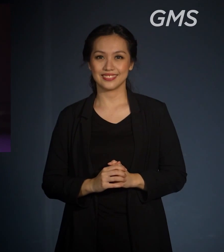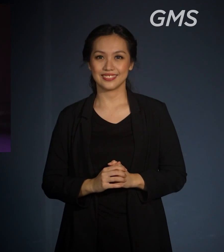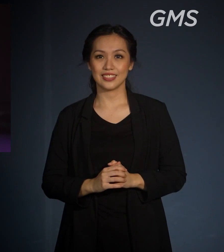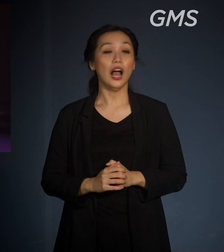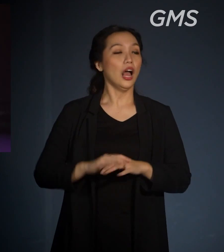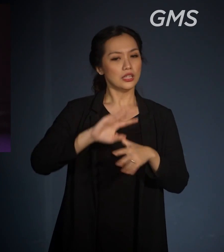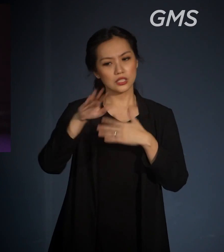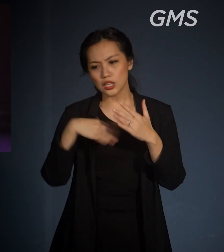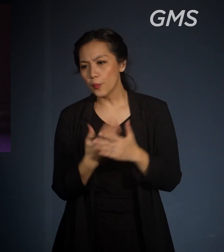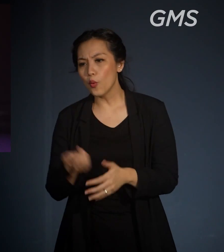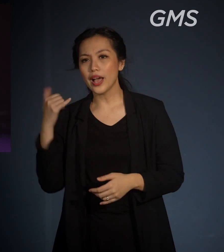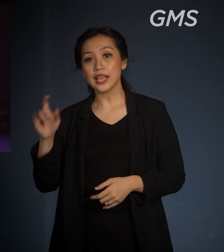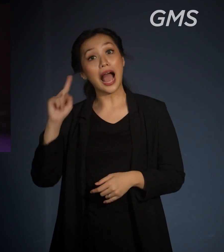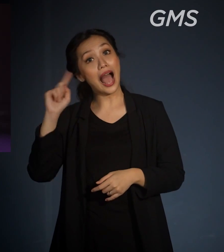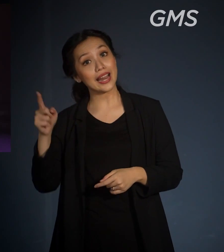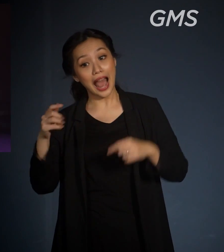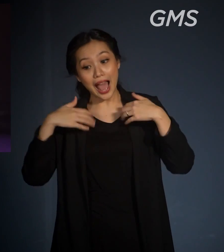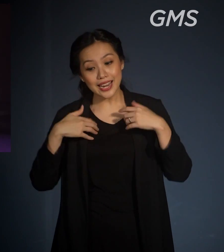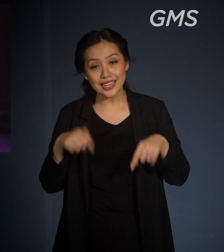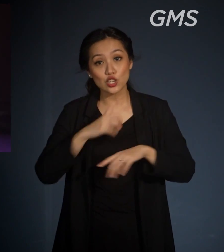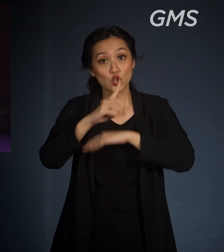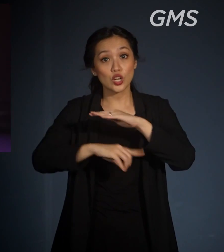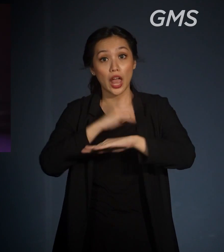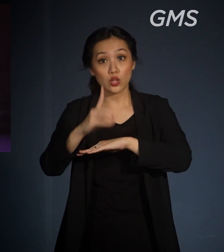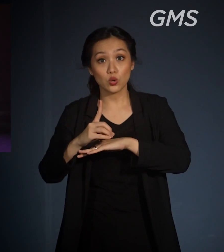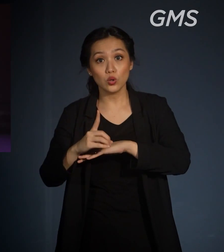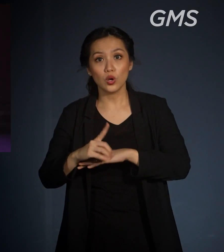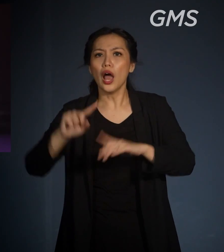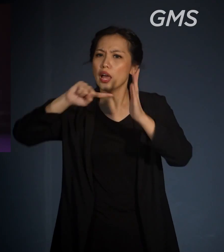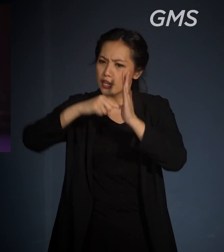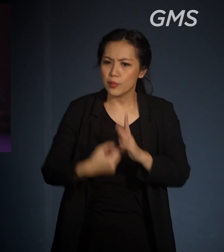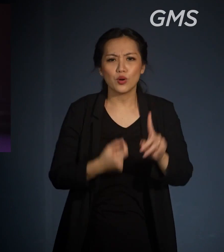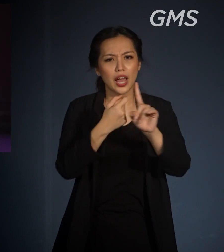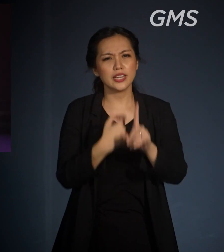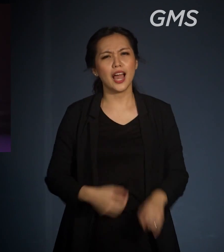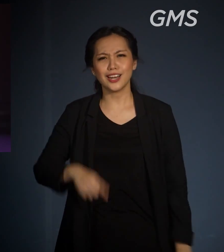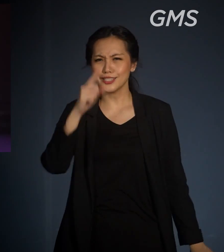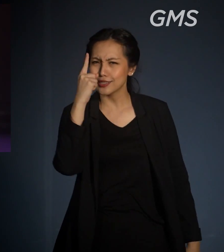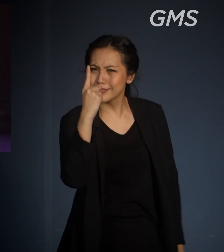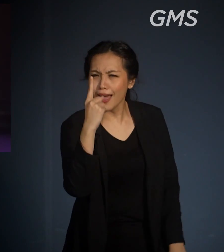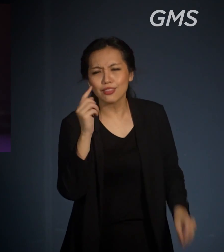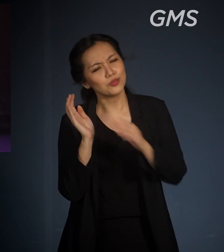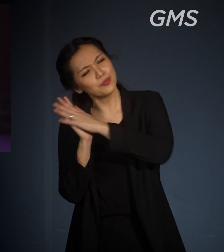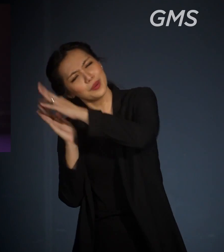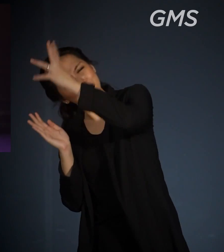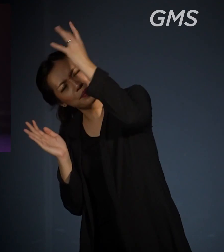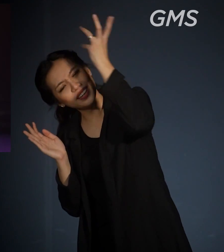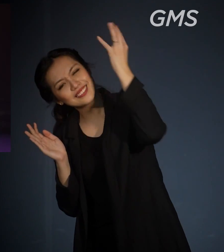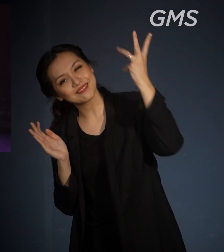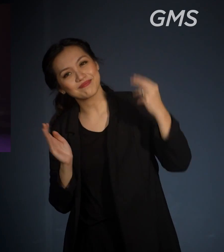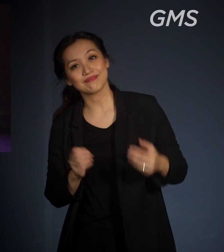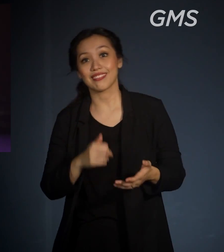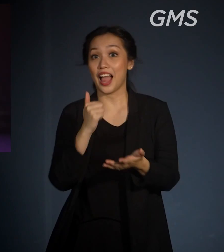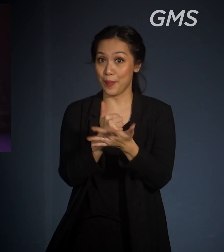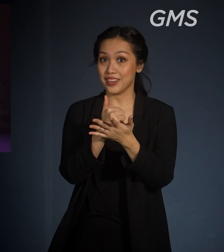Segala sesuatu yang tercipta dalam dunia ini, saudara, itu dari sebuah mimpi. Katakan amin. Hari ini